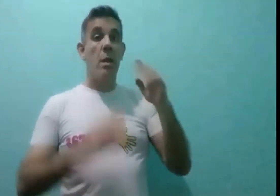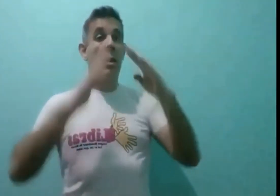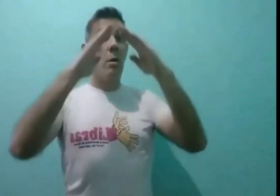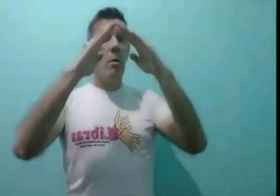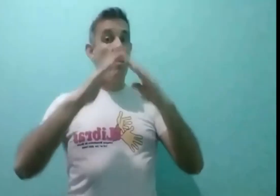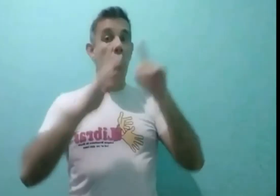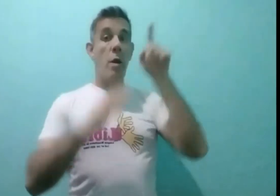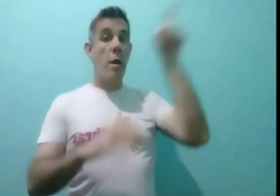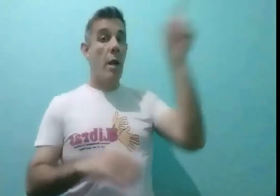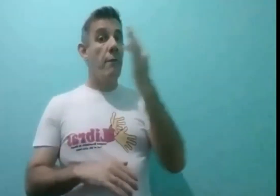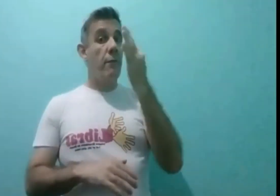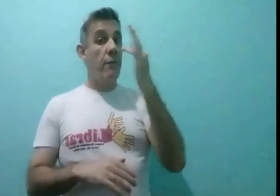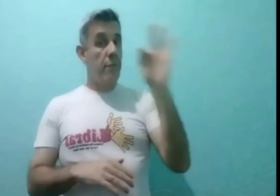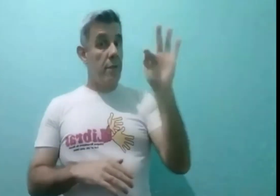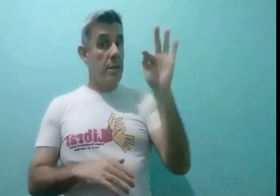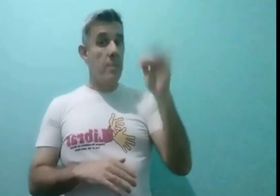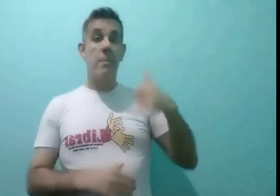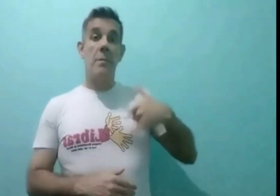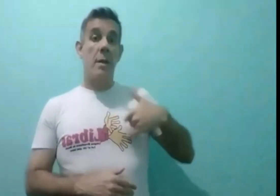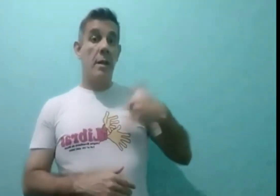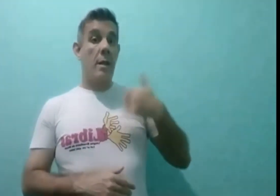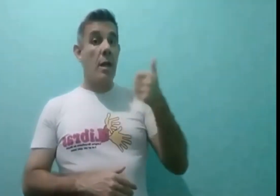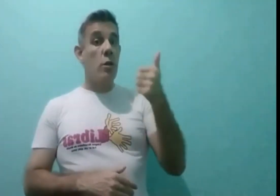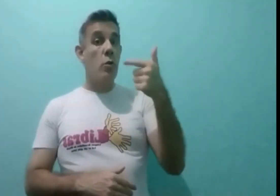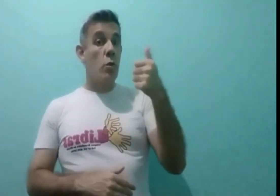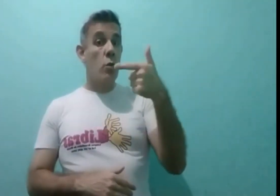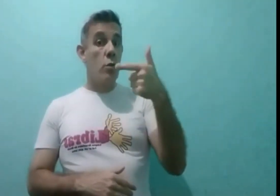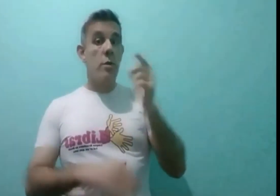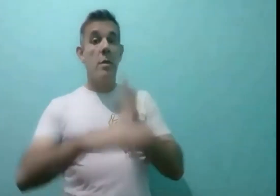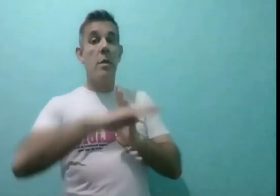Naquele momento já se pensava então na educação de surdos.